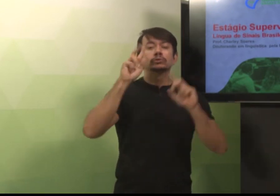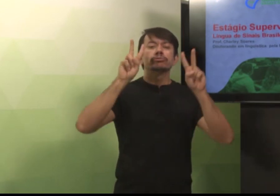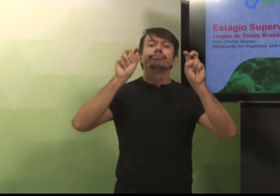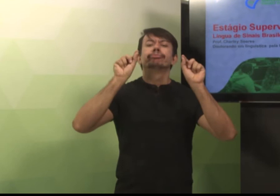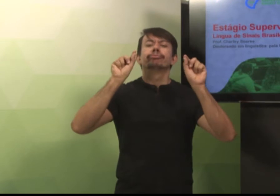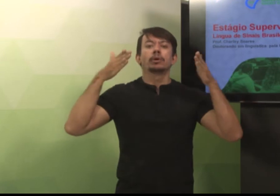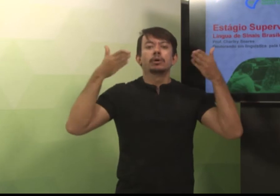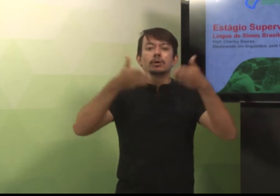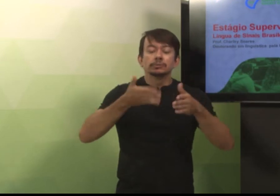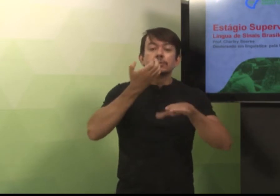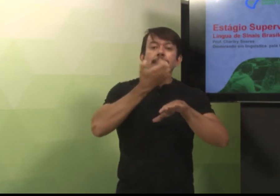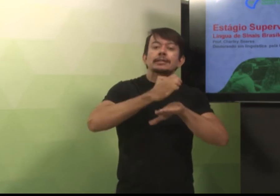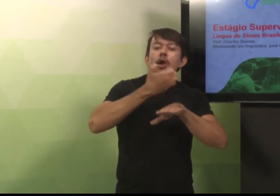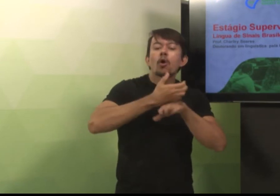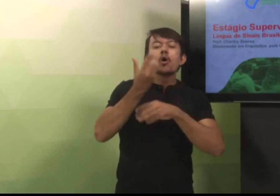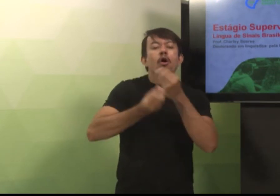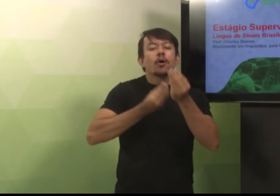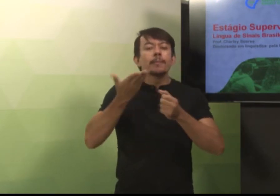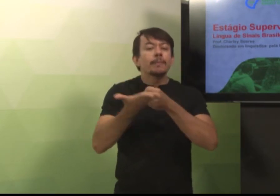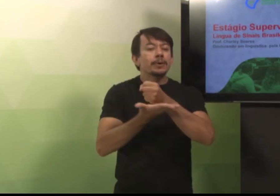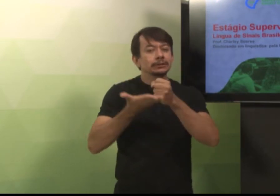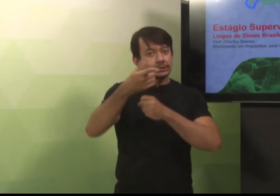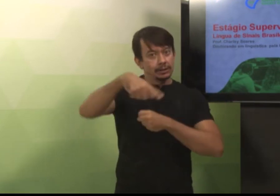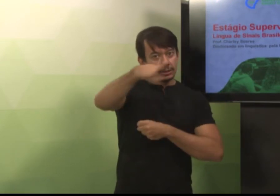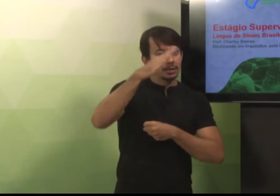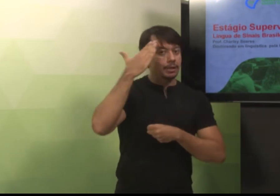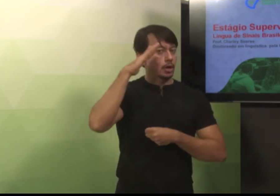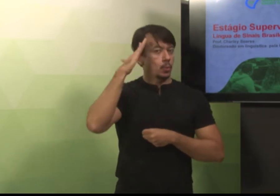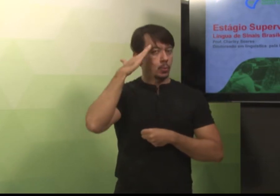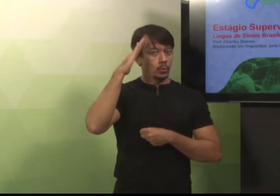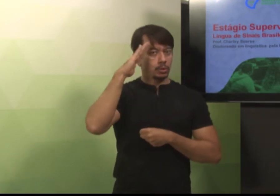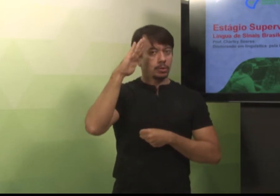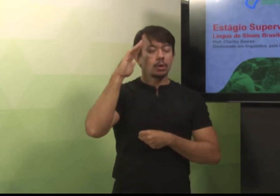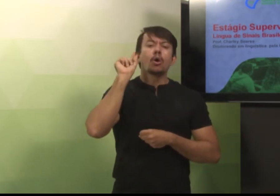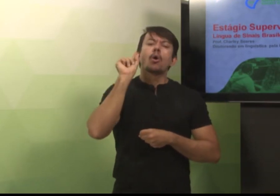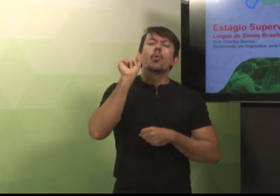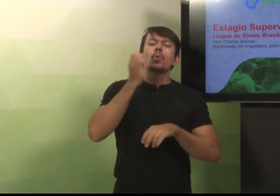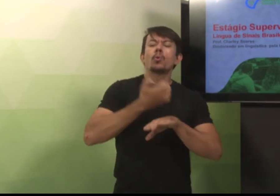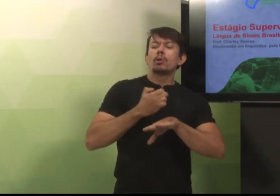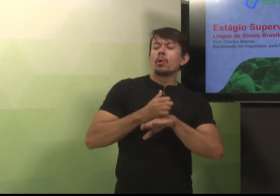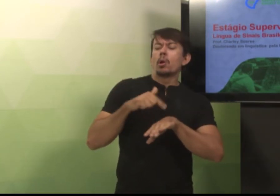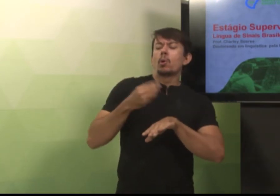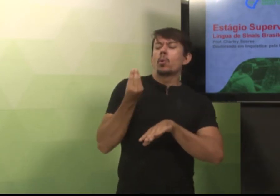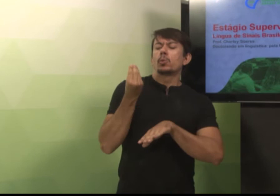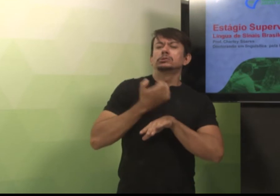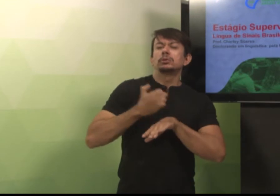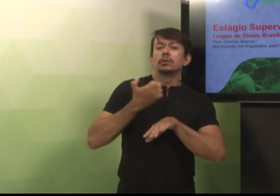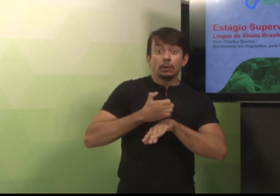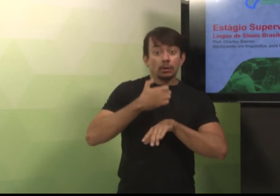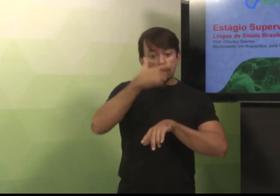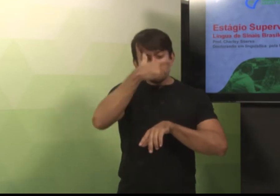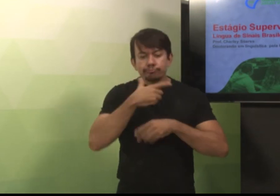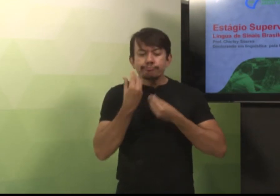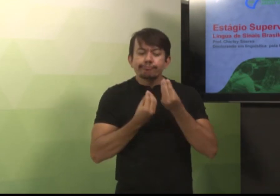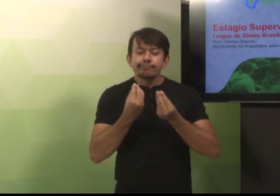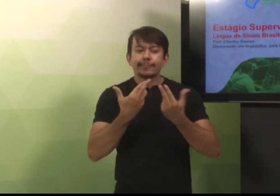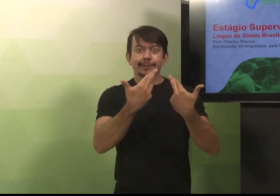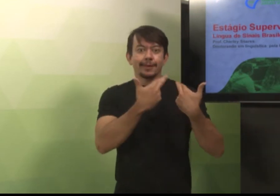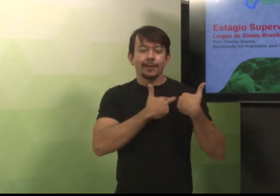Na aula anterior, na 1, nós falamos sobre estágio, o embasamento, para que vocês possam compreender como é o estágio,